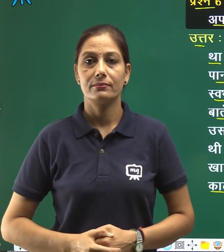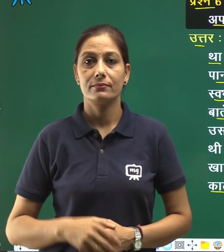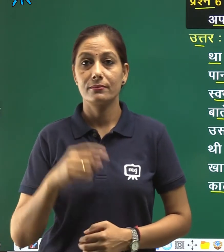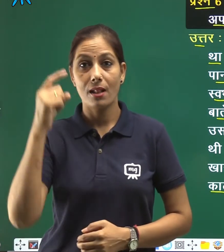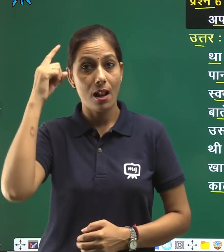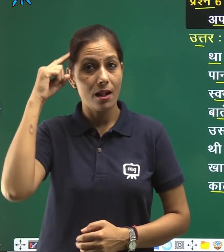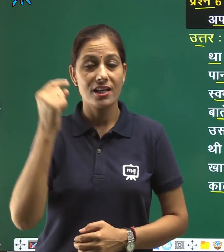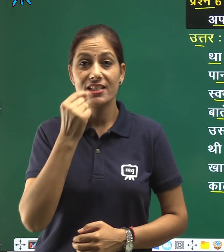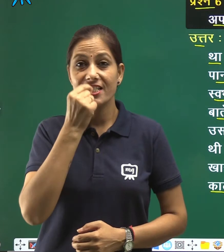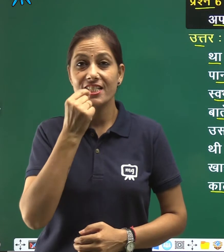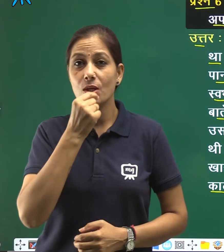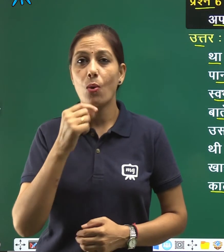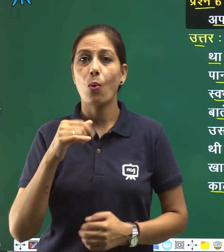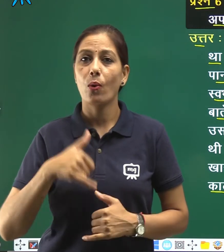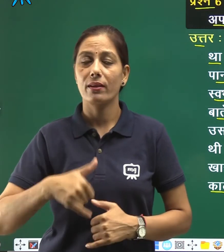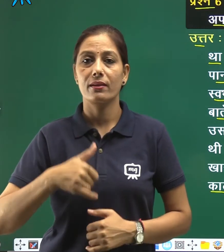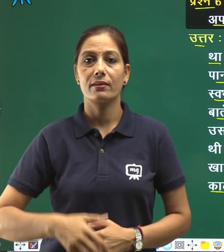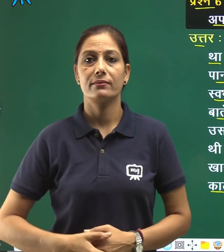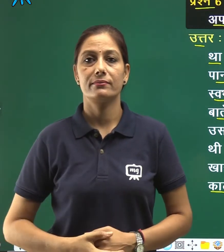काले हो गए थे।